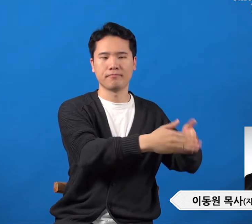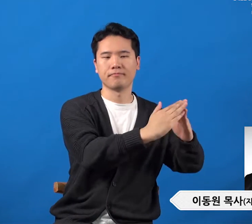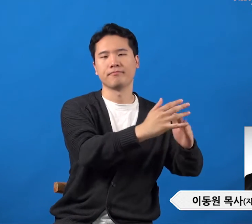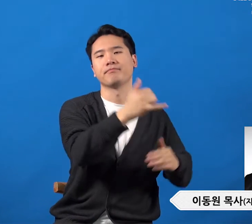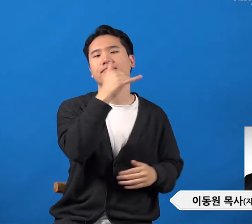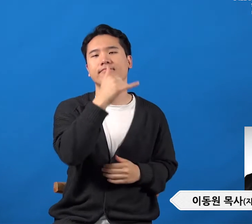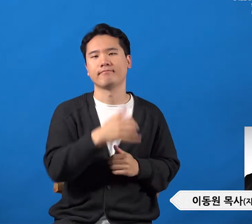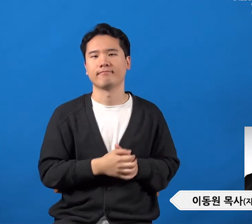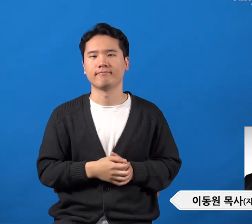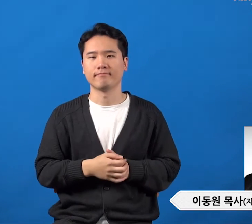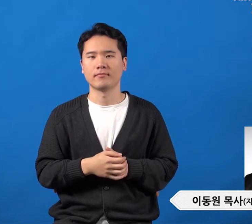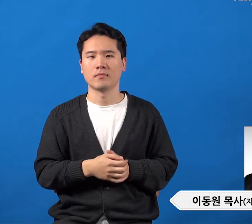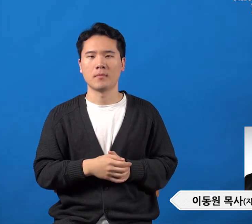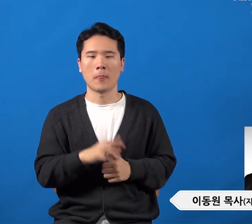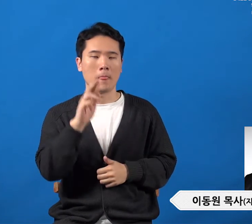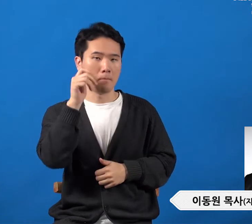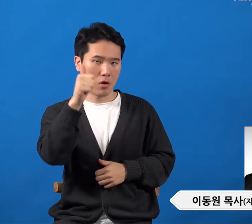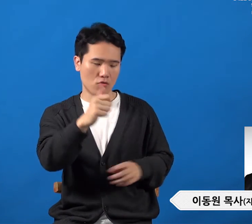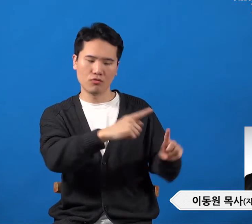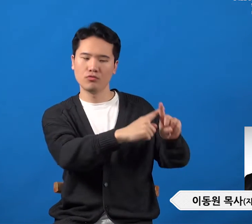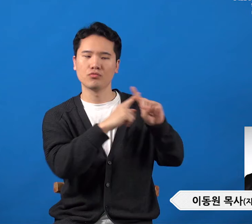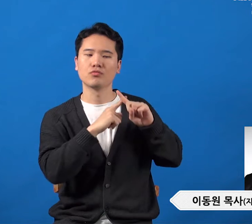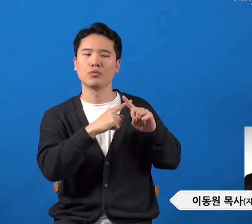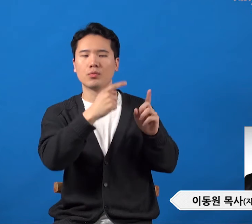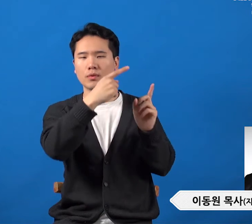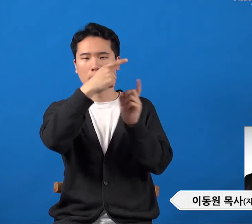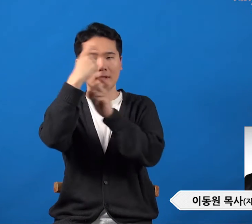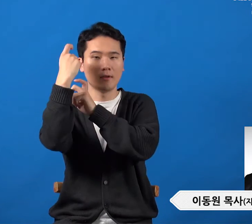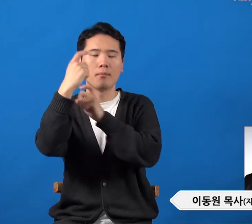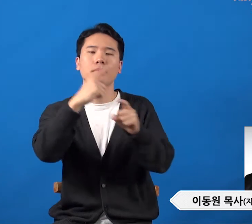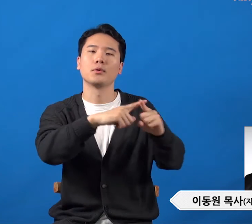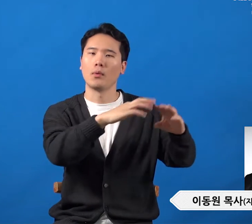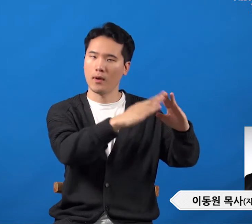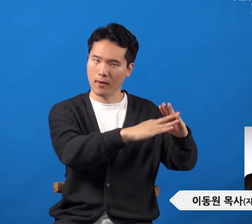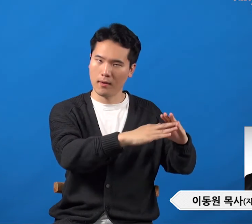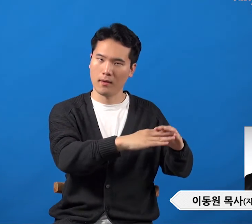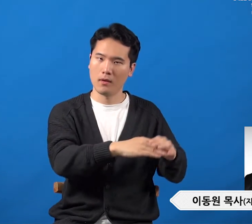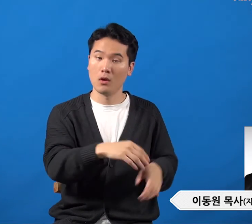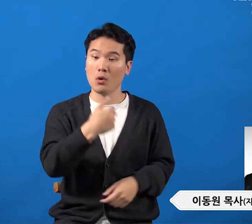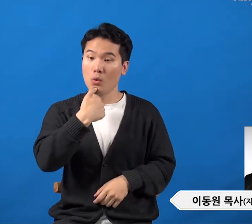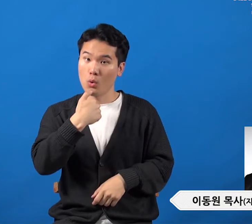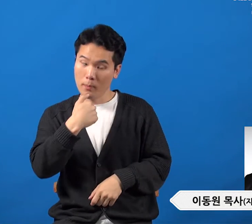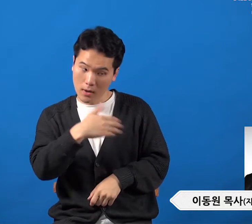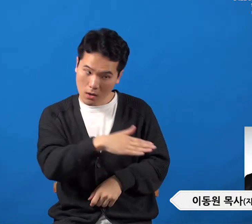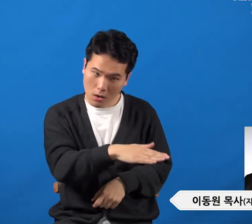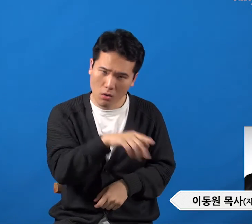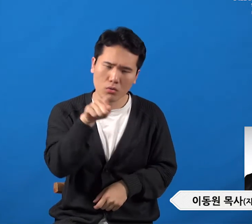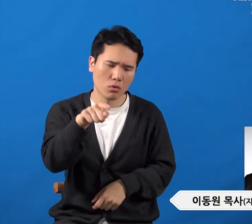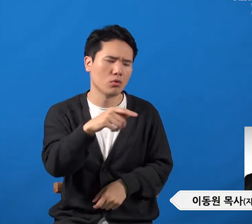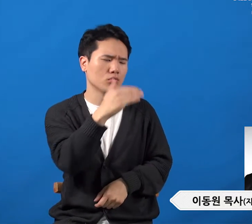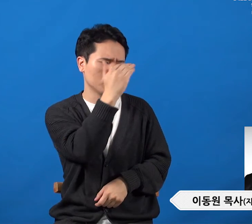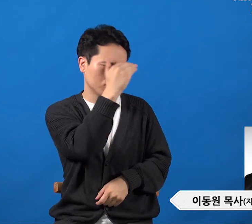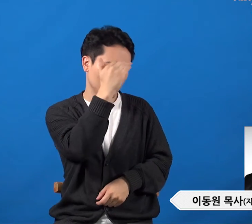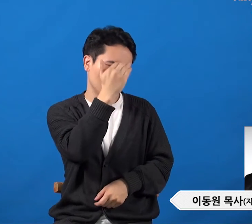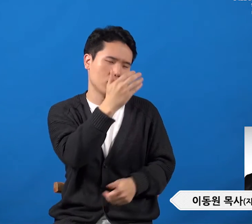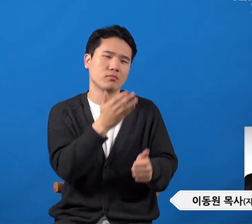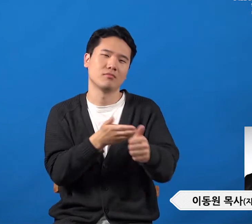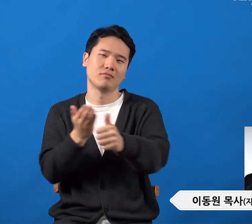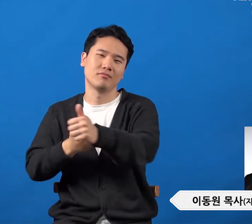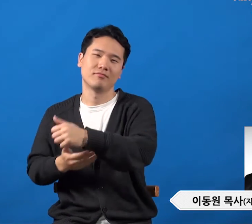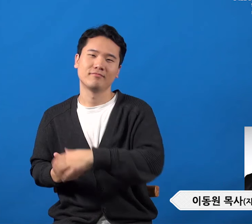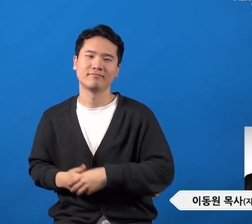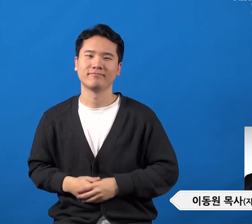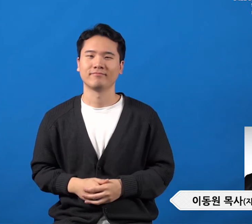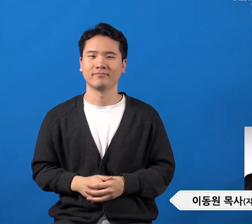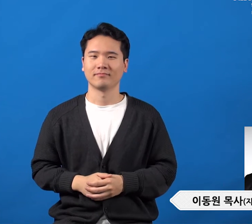있습니다. 바울 순교 기념교회. 로마 가면 이런 걸 좀 보고 와. 이런 거. 다른 데만